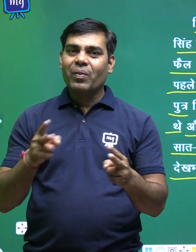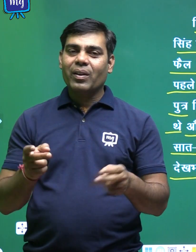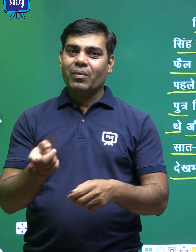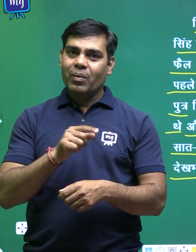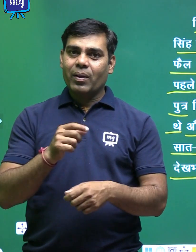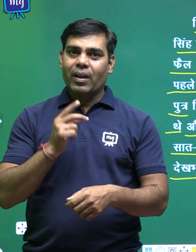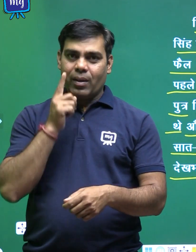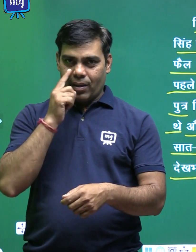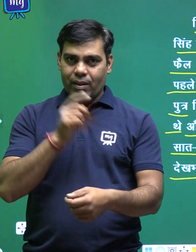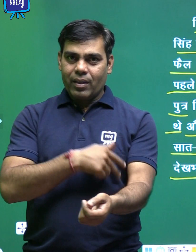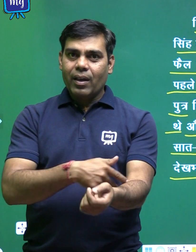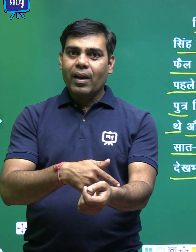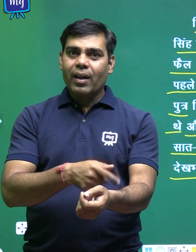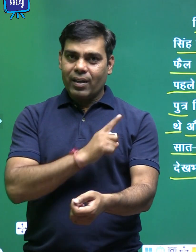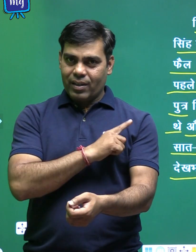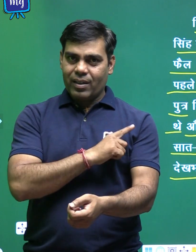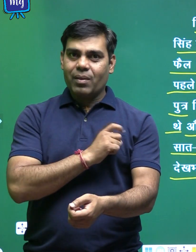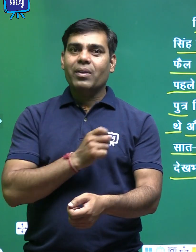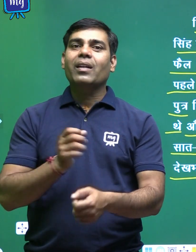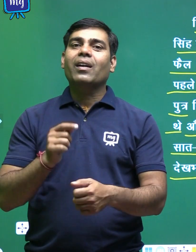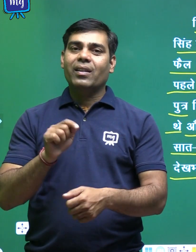पन्नाध्याय करती थी।